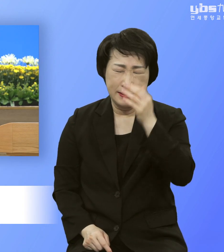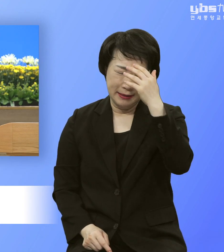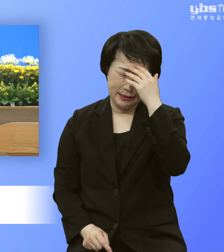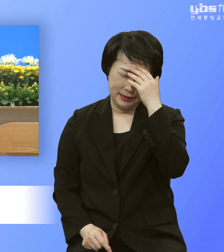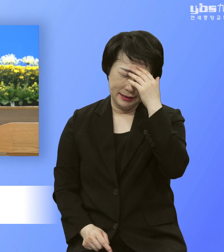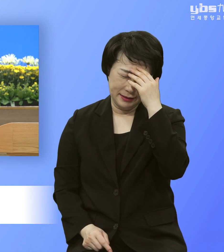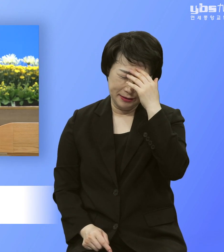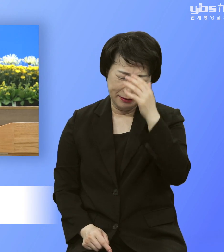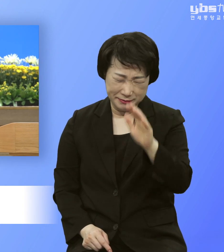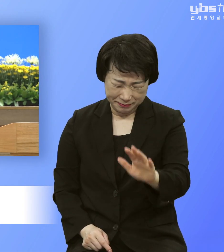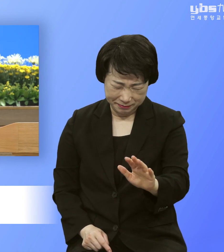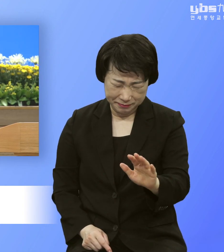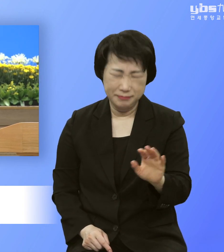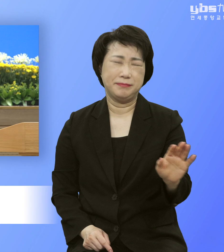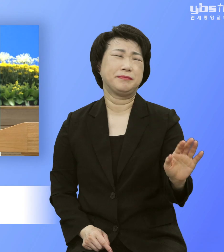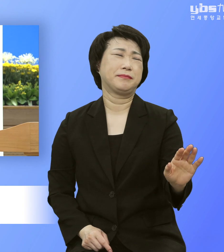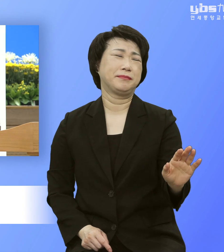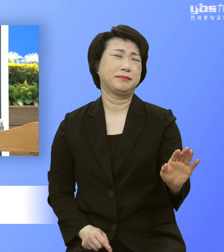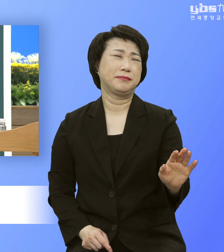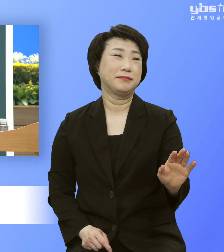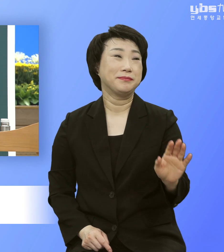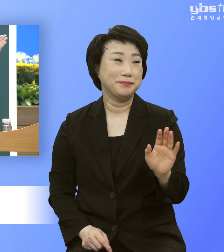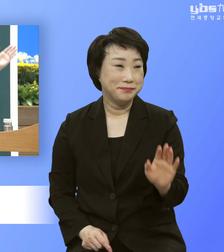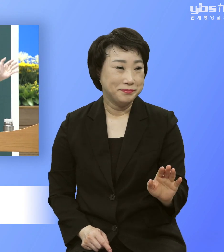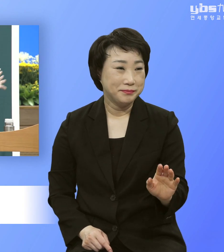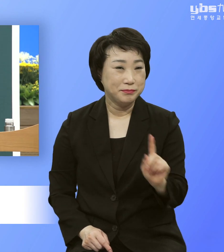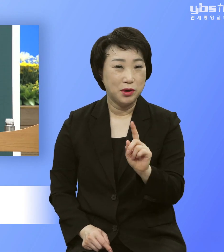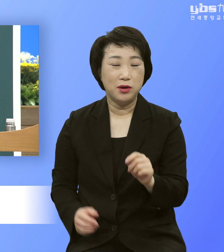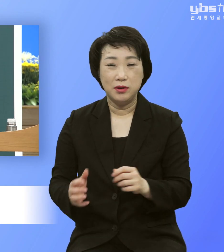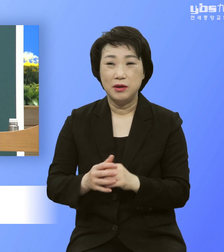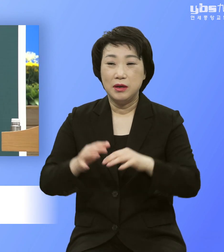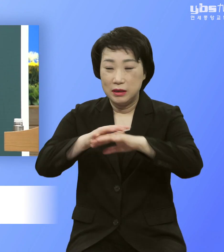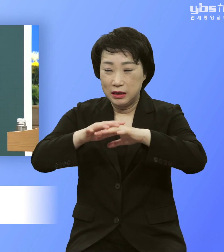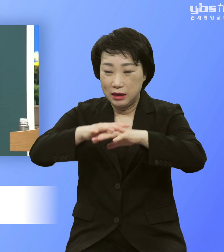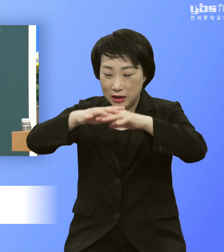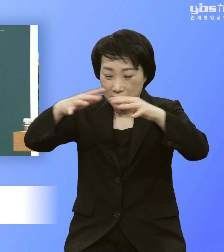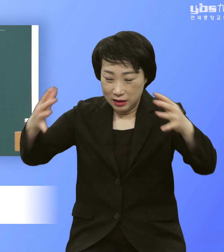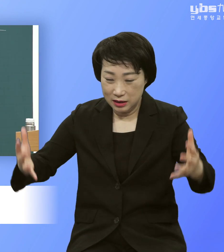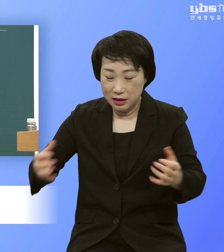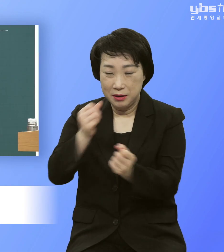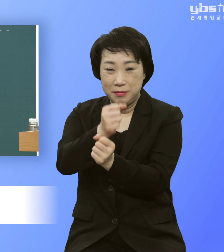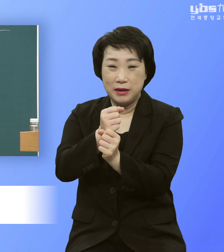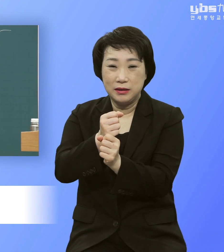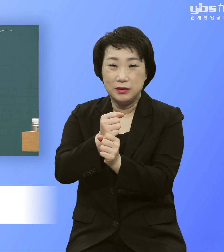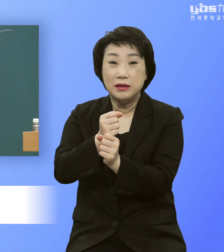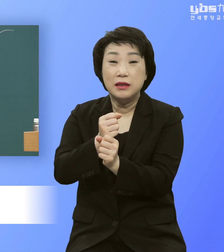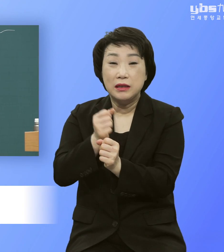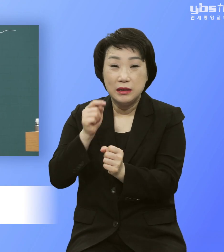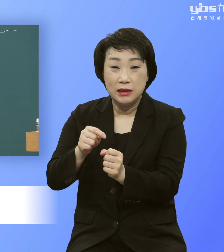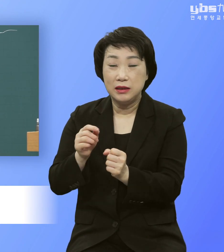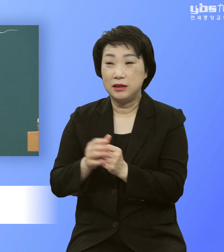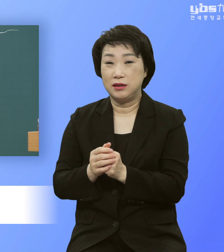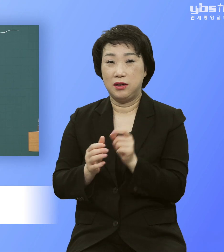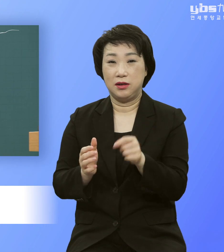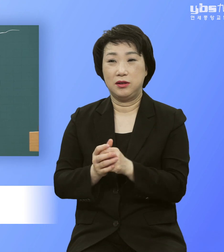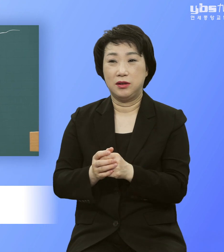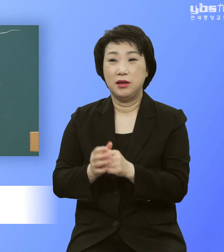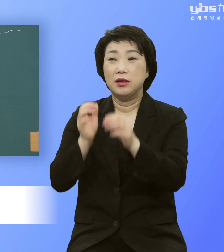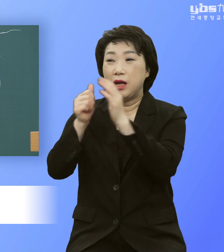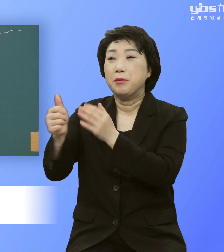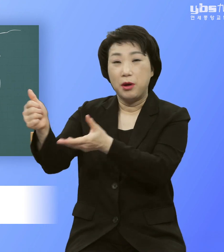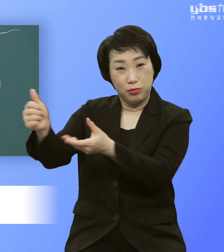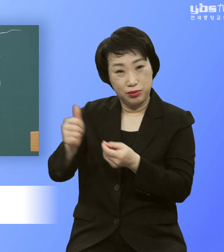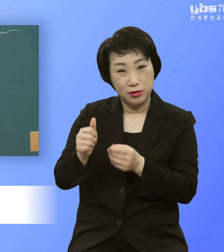내가 그 스페이스 프로그램 이거 만드는 그